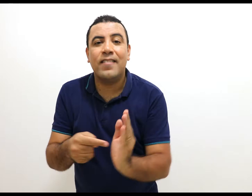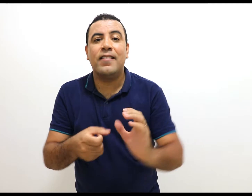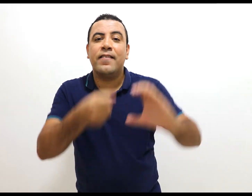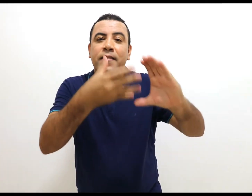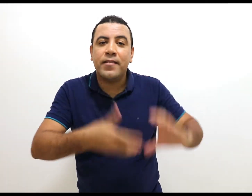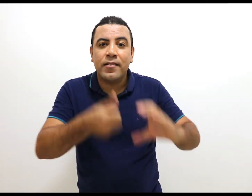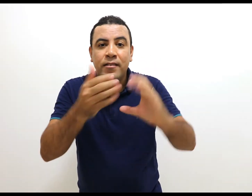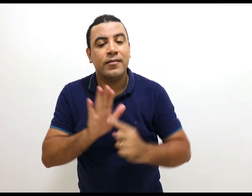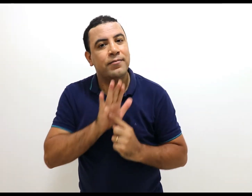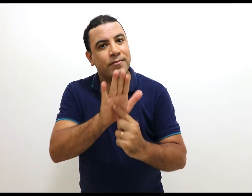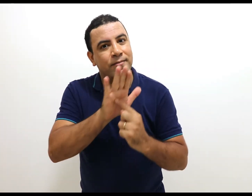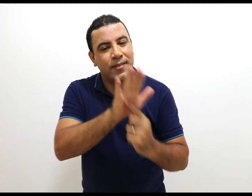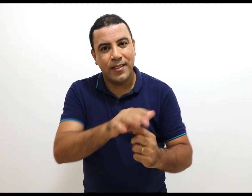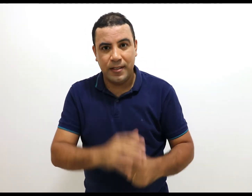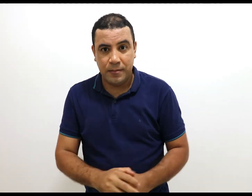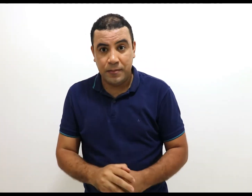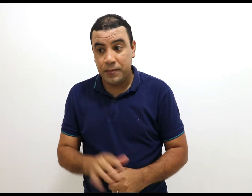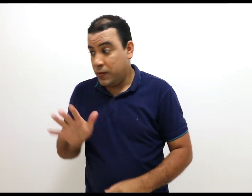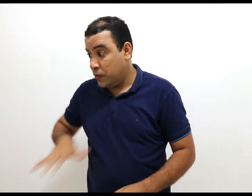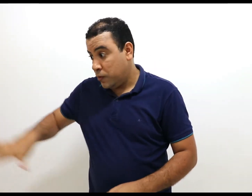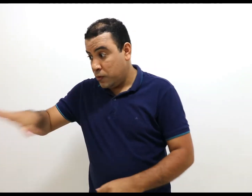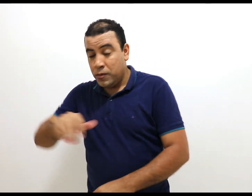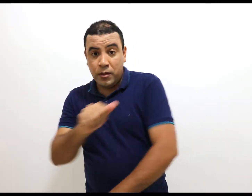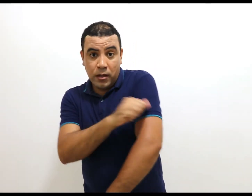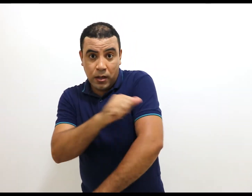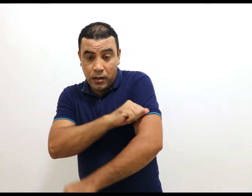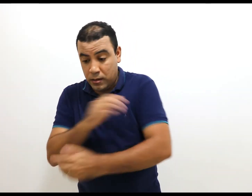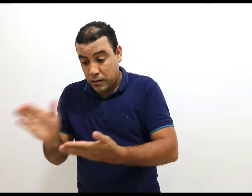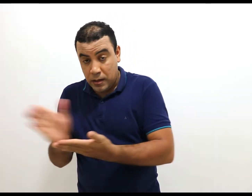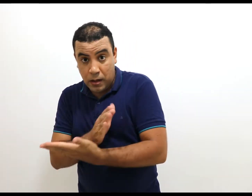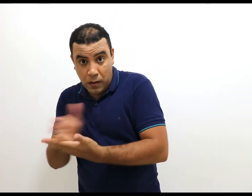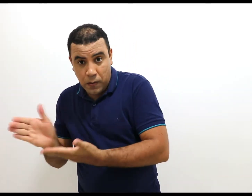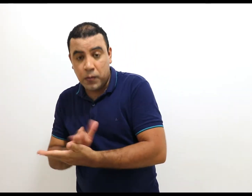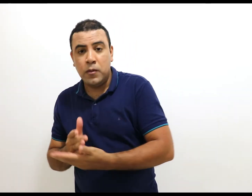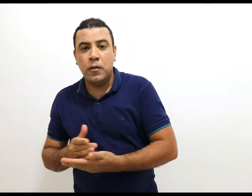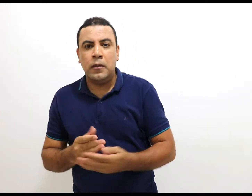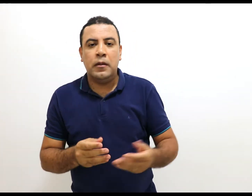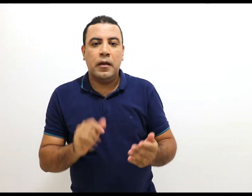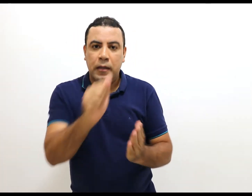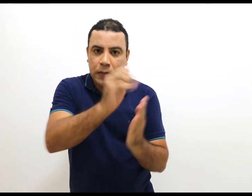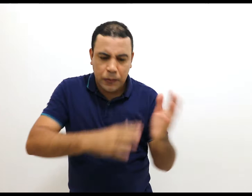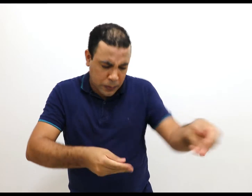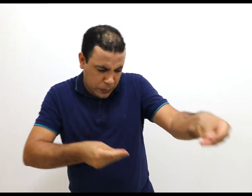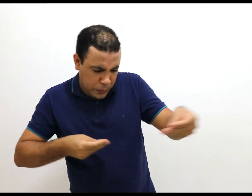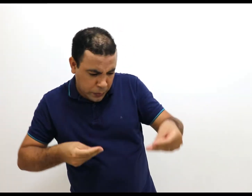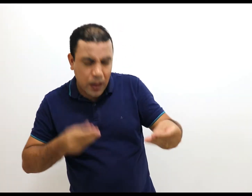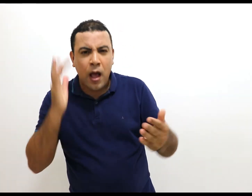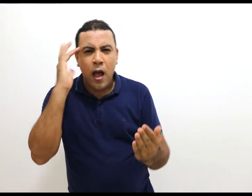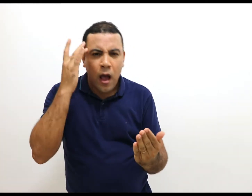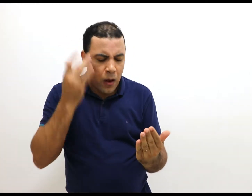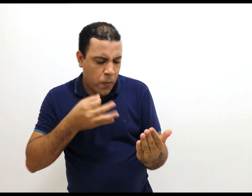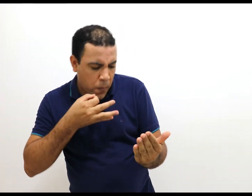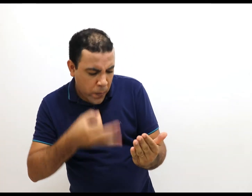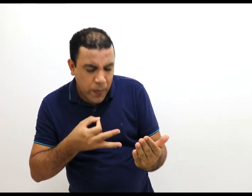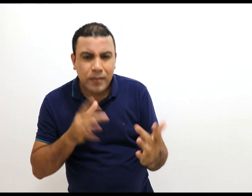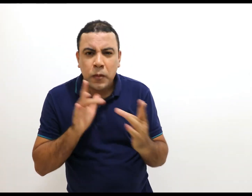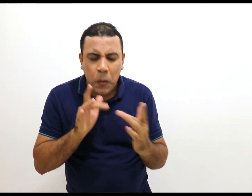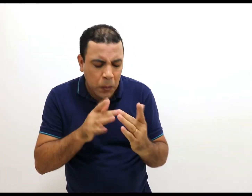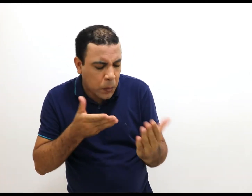e registrar as impressões que alguns estudantes externaram quanto ao resultado do contato com as